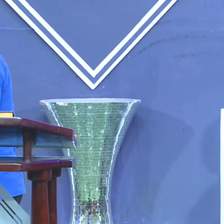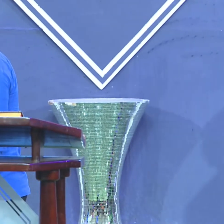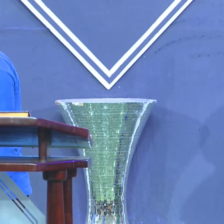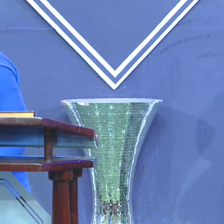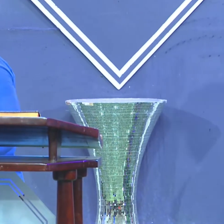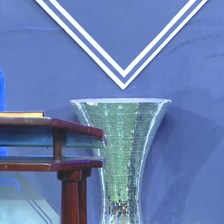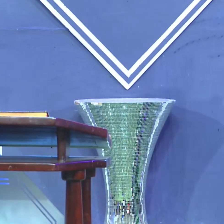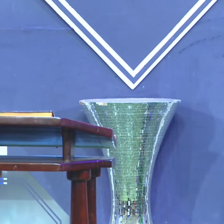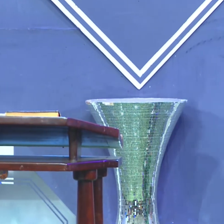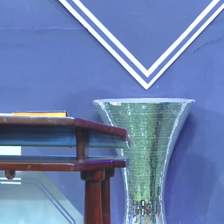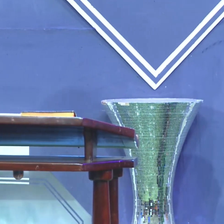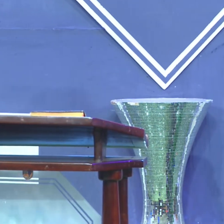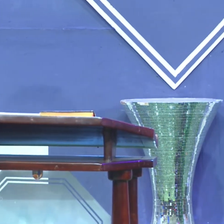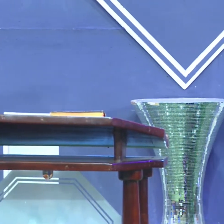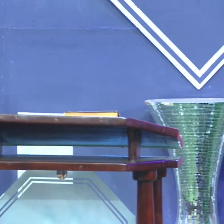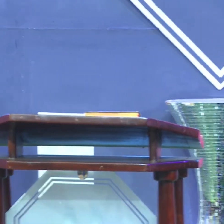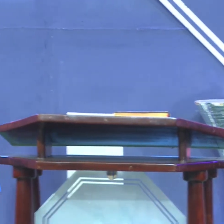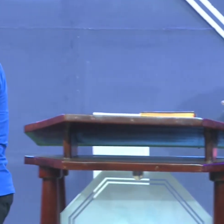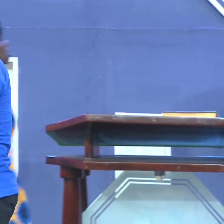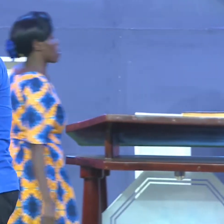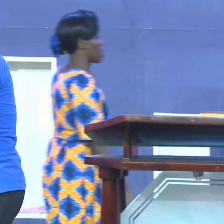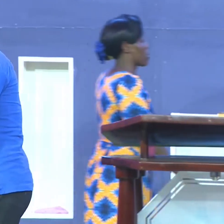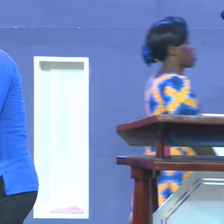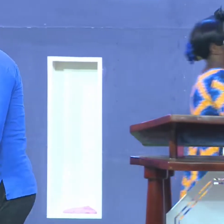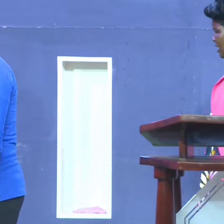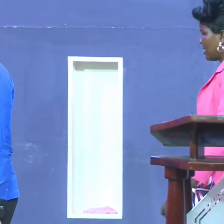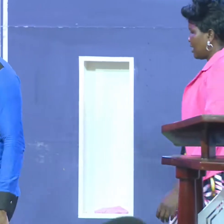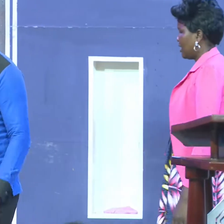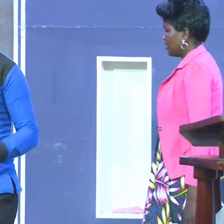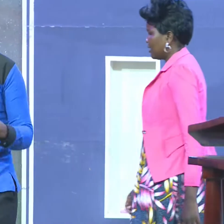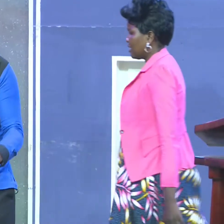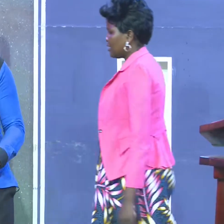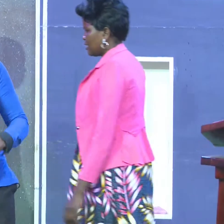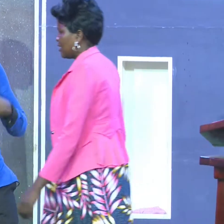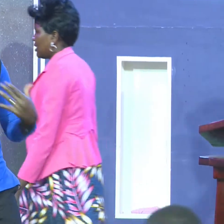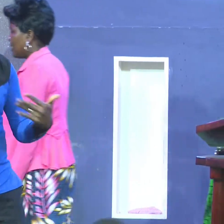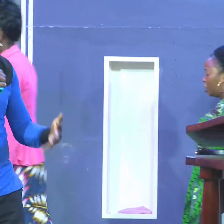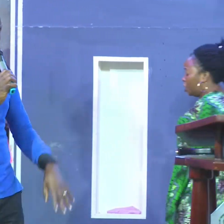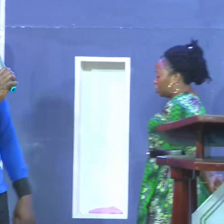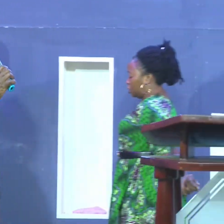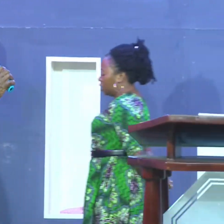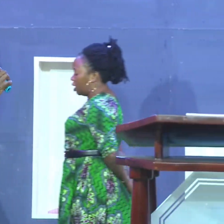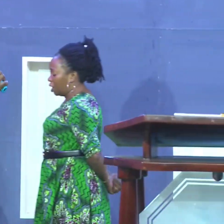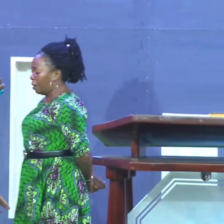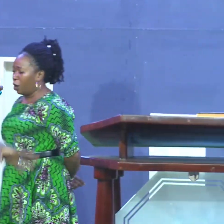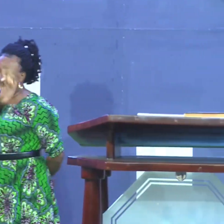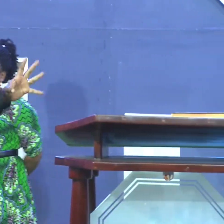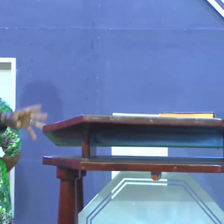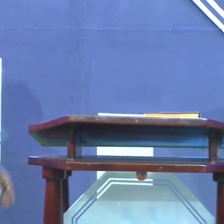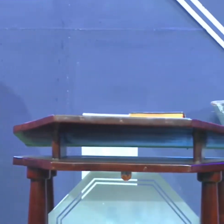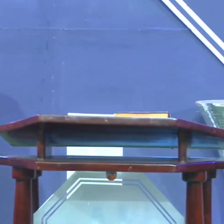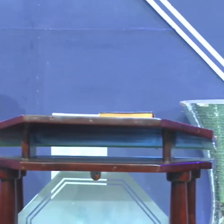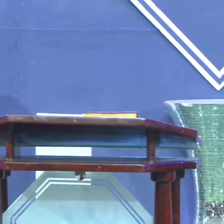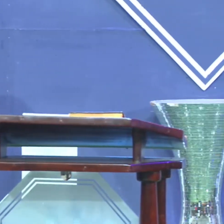Chaku somo sewa Katonda yinze vintu vyona Mewabera waba sajabu wachusa Mewabera waba kazibu wachusa